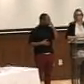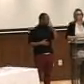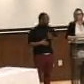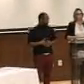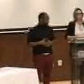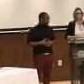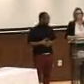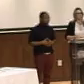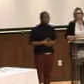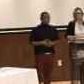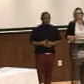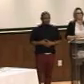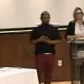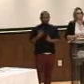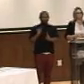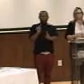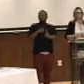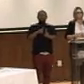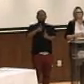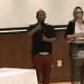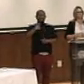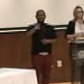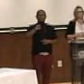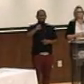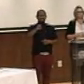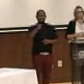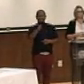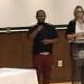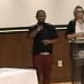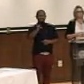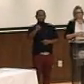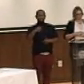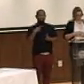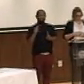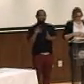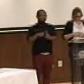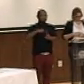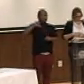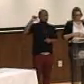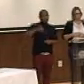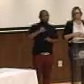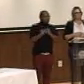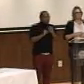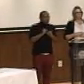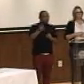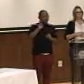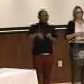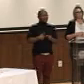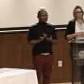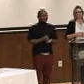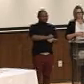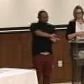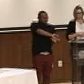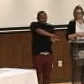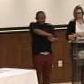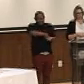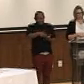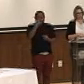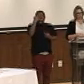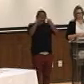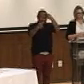Um dos maiores desafios do reitor é exatamente por conta da pluralidade de